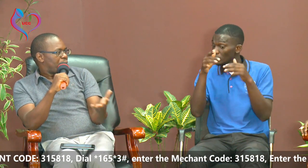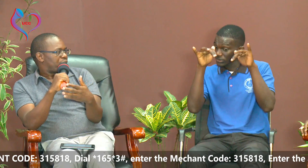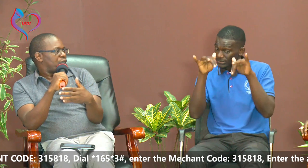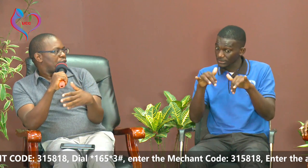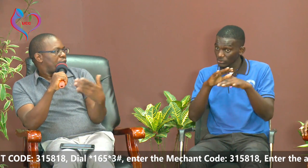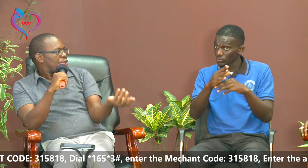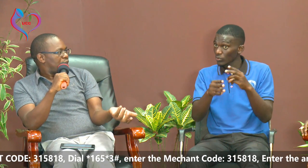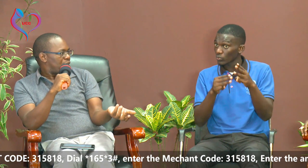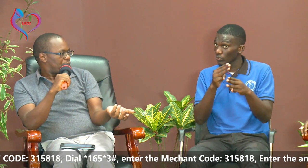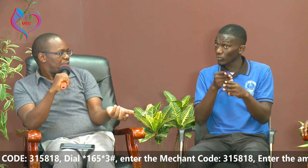papasi y'ensonga lwaki wazaalibwa